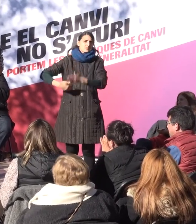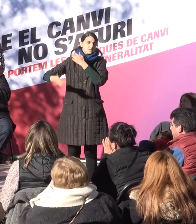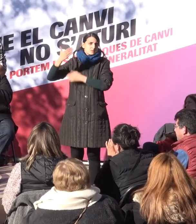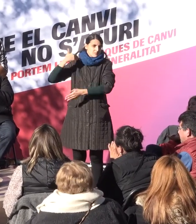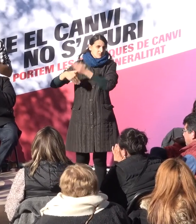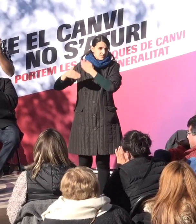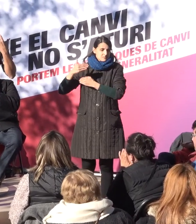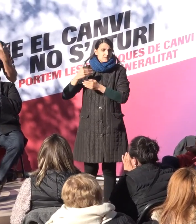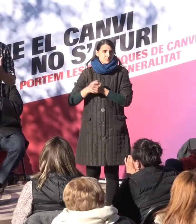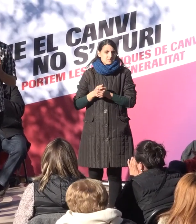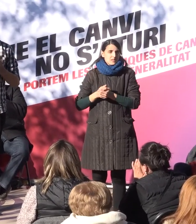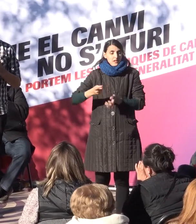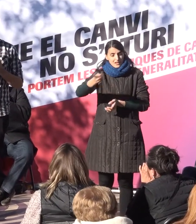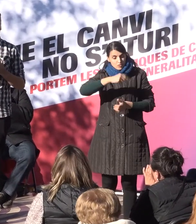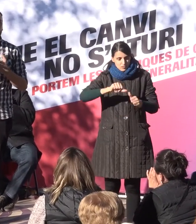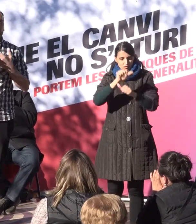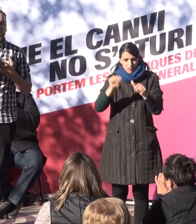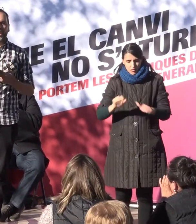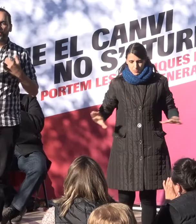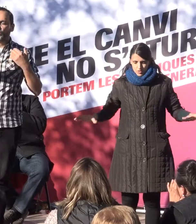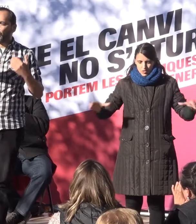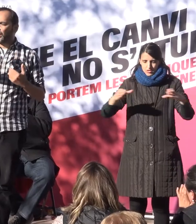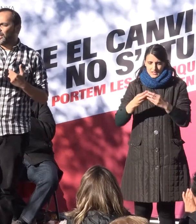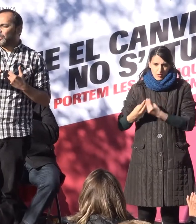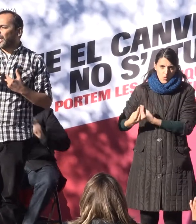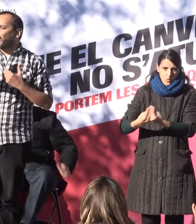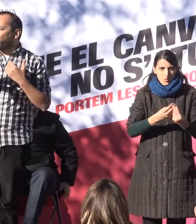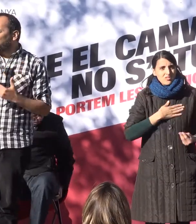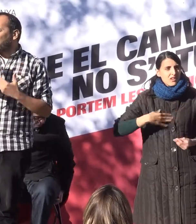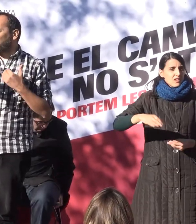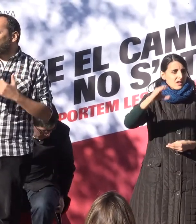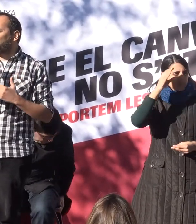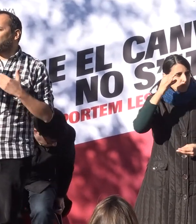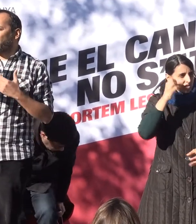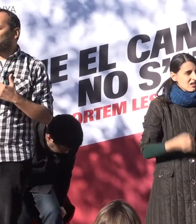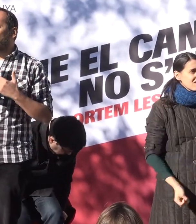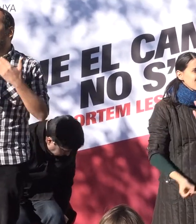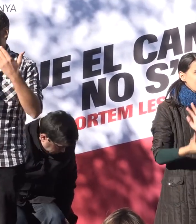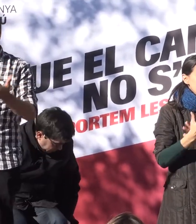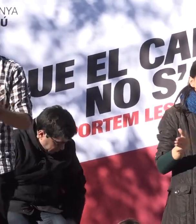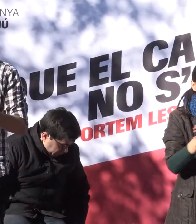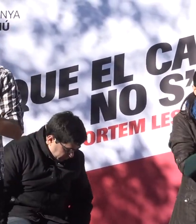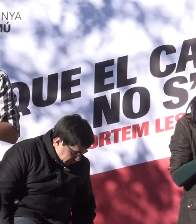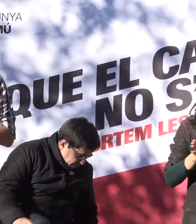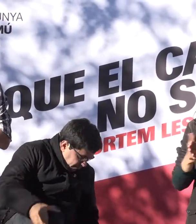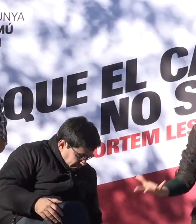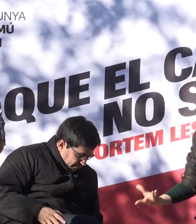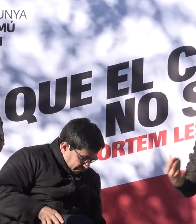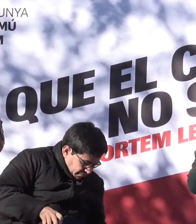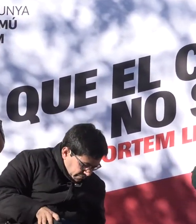y por qué colectivamente queremos escuchar y construir para que juntas y juntos podamos saber hacia dónde ir